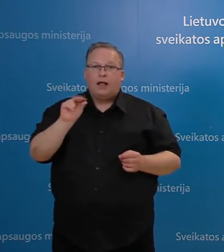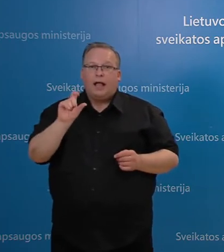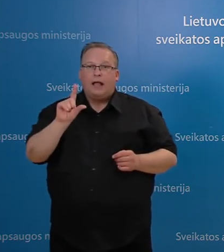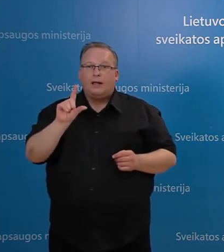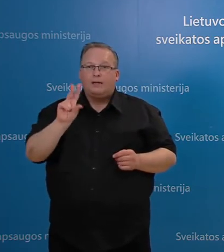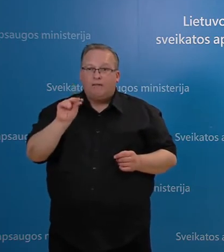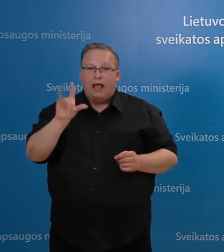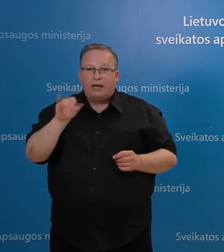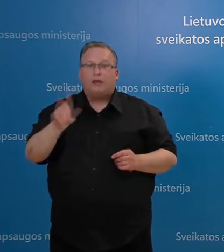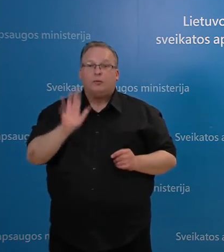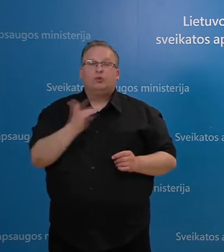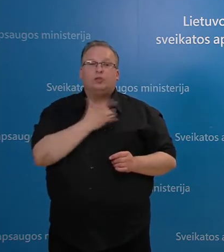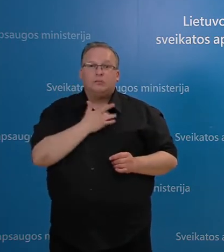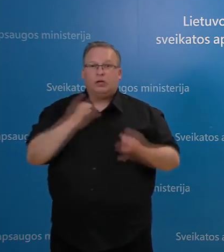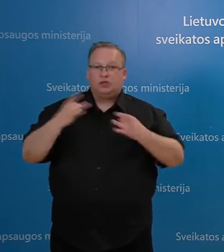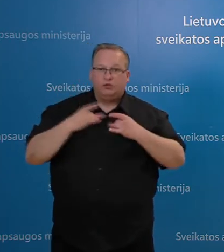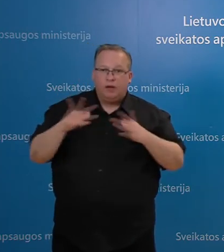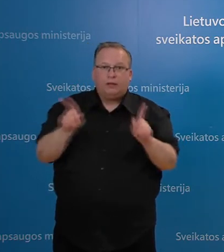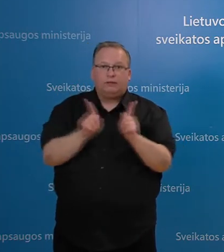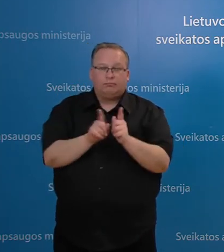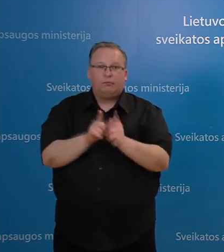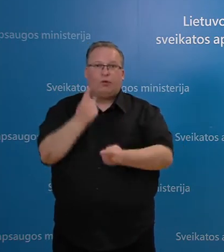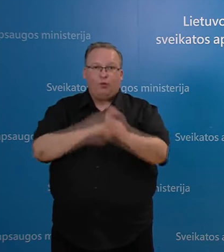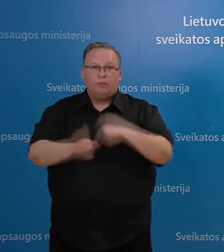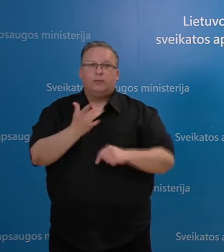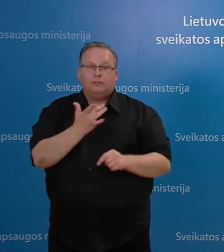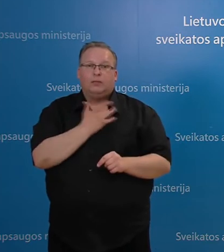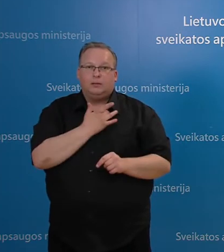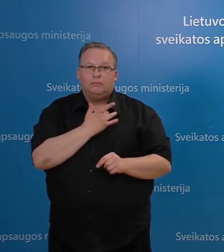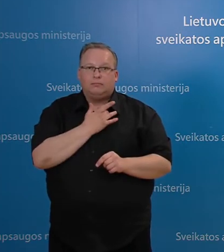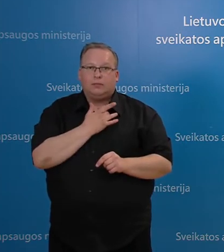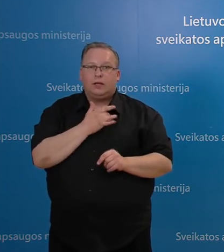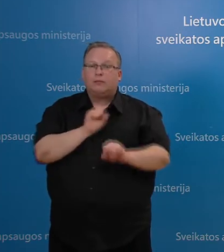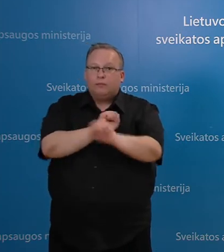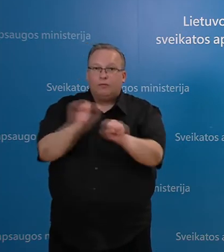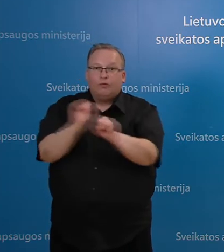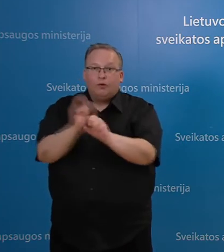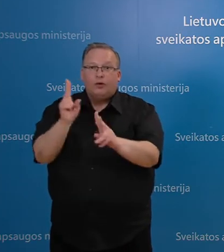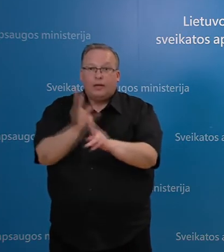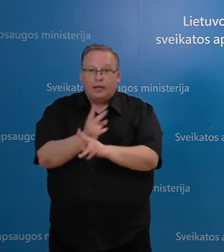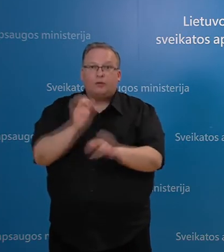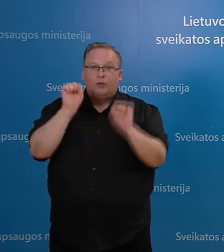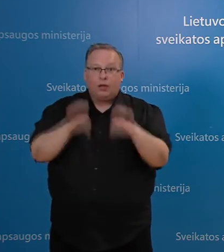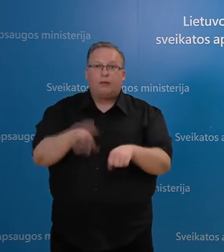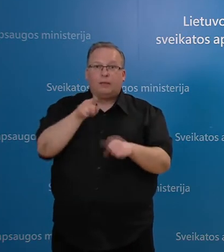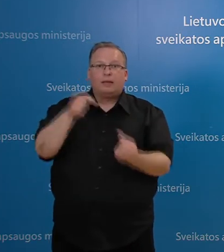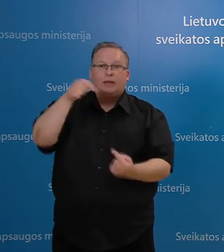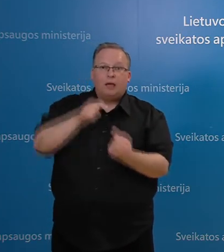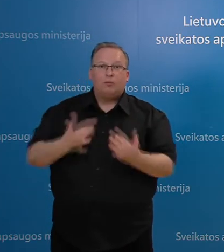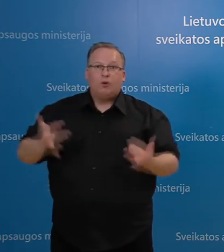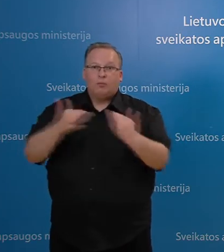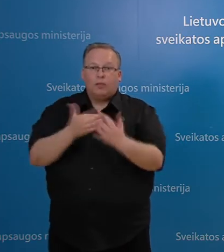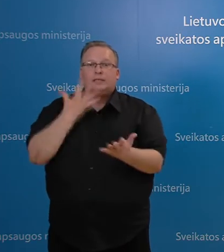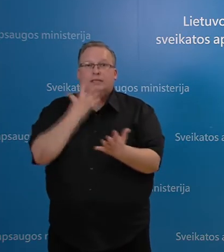griežtesnių reikalavimų šventėms renginiams organizuoti. Ir taip pat, kokie reikalavimai šiuo metu taikomi organizuojant